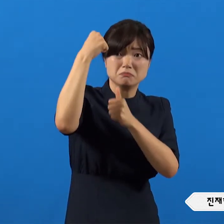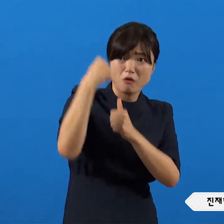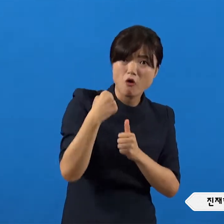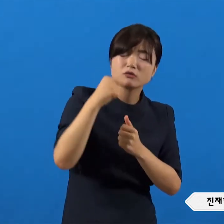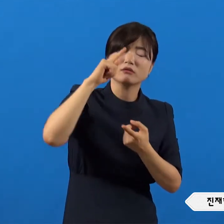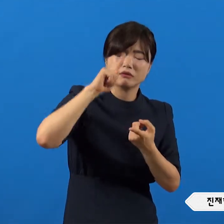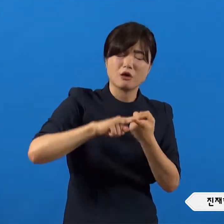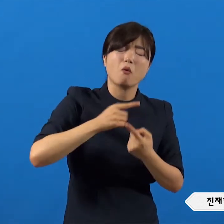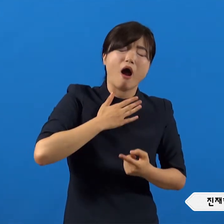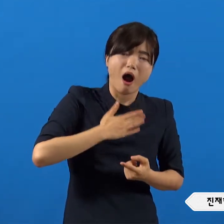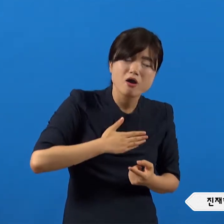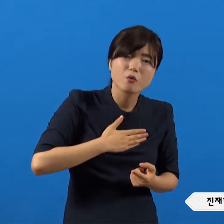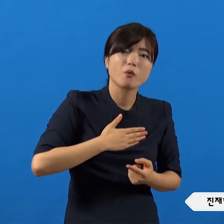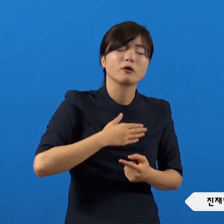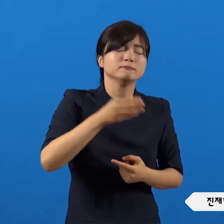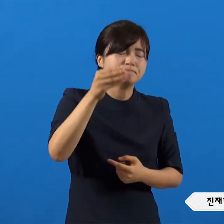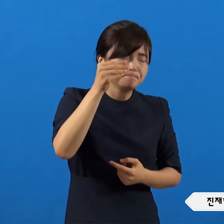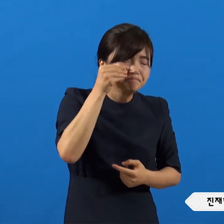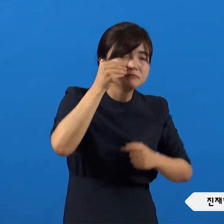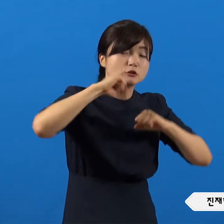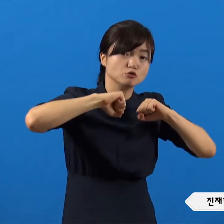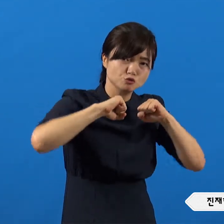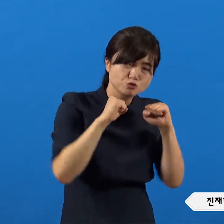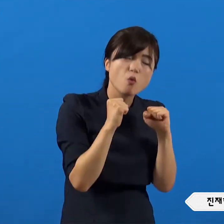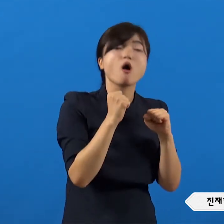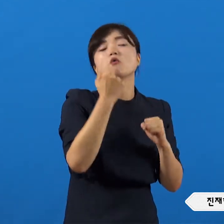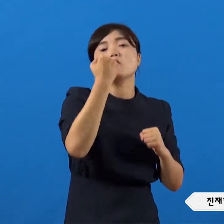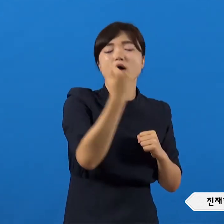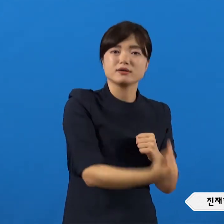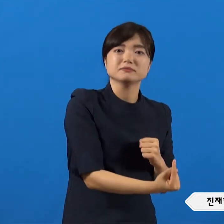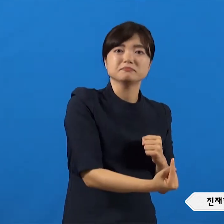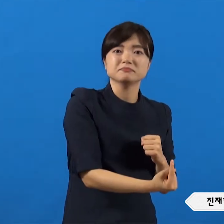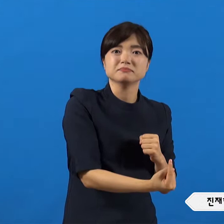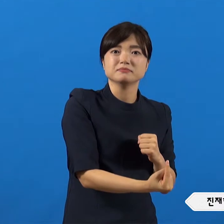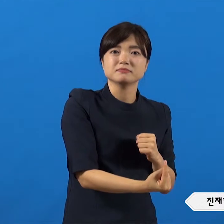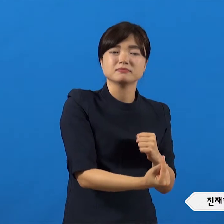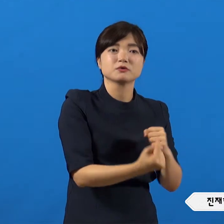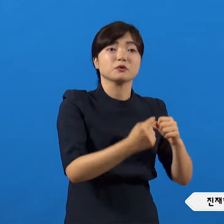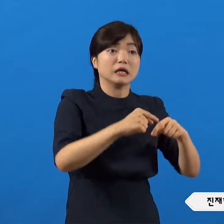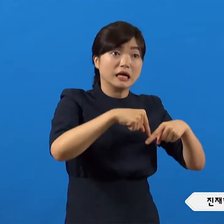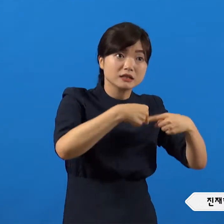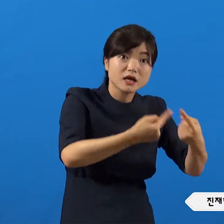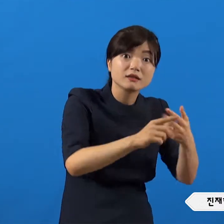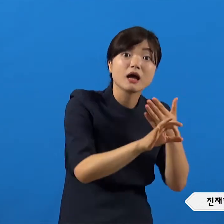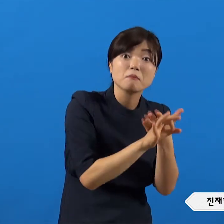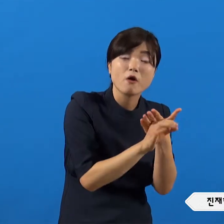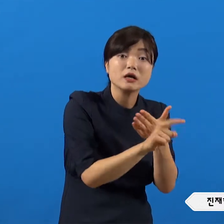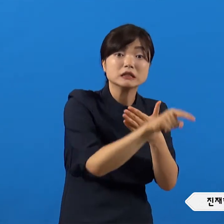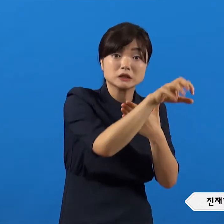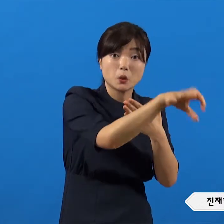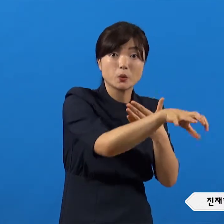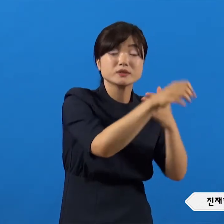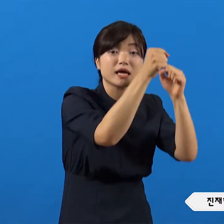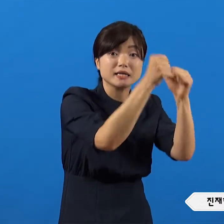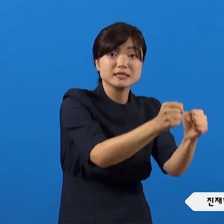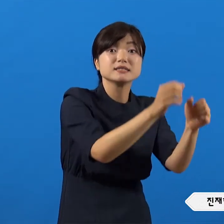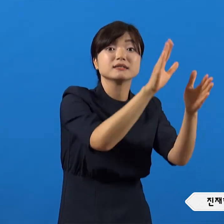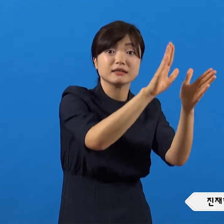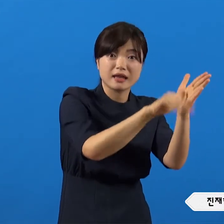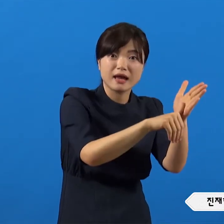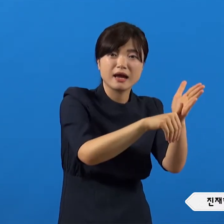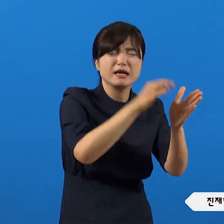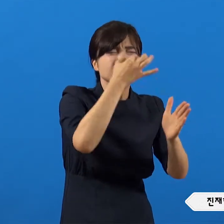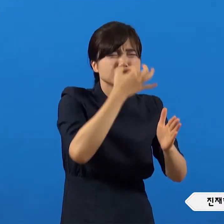명령을 내가 알고 나는 순종합니다 라고 갔다면 그곳에 있는 그 동안에